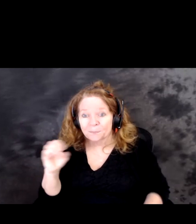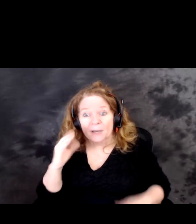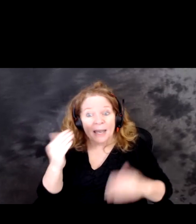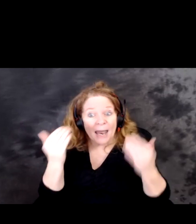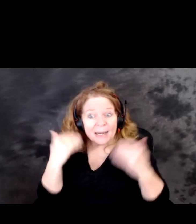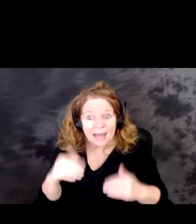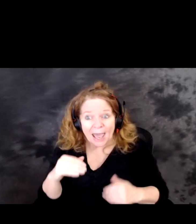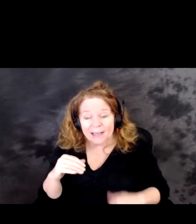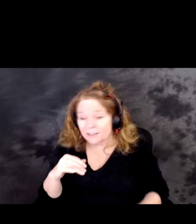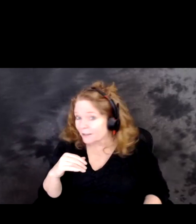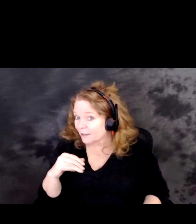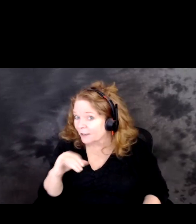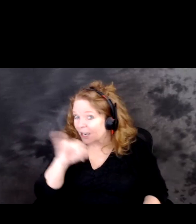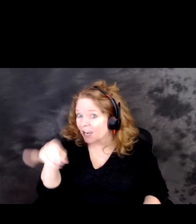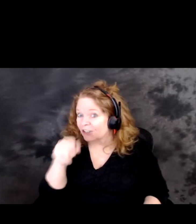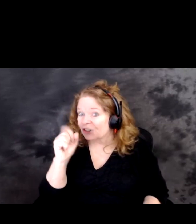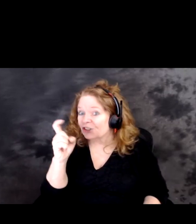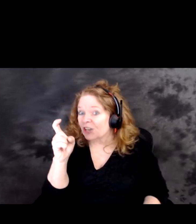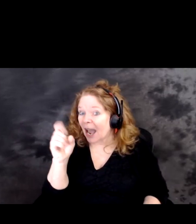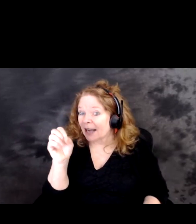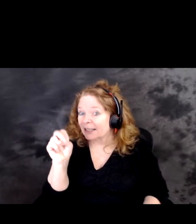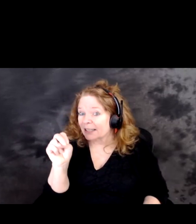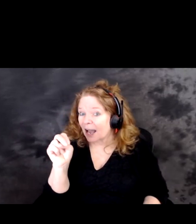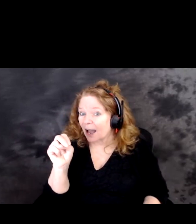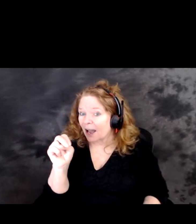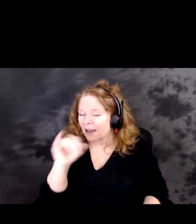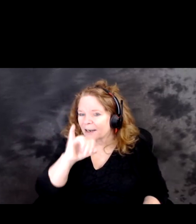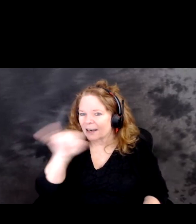Y seguimos con Jackson.